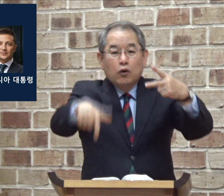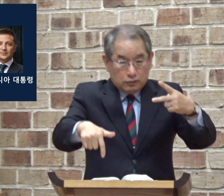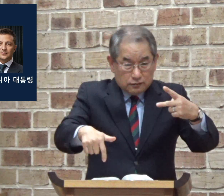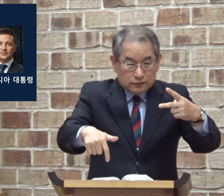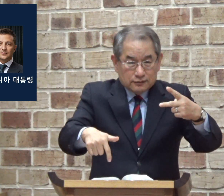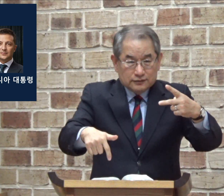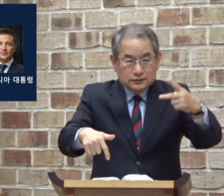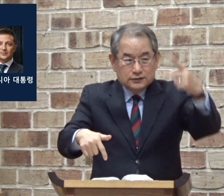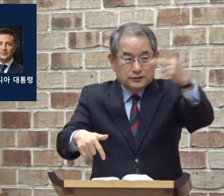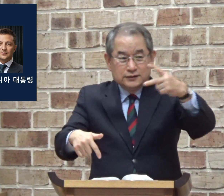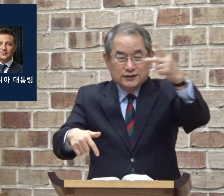트럭 4대에 싣고 도망을 가는데요.